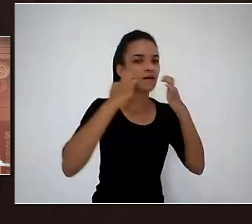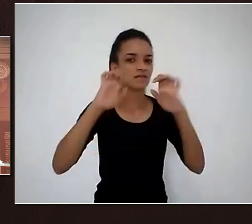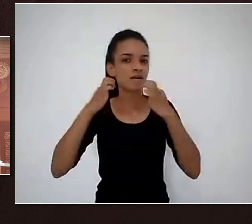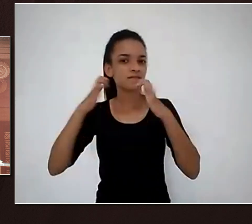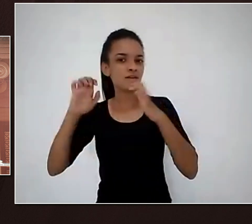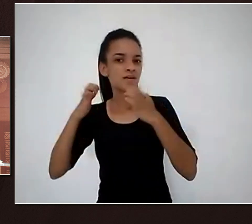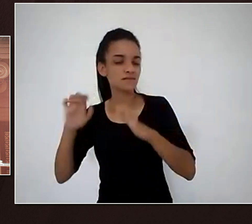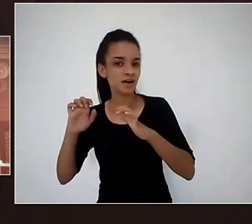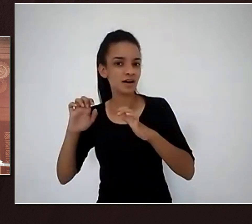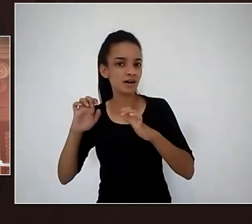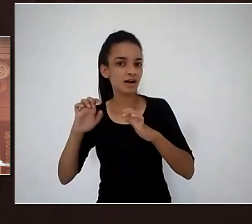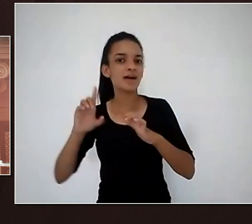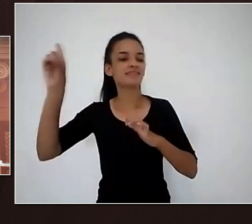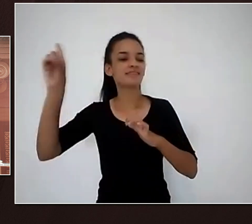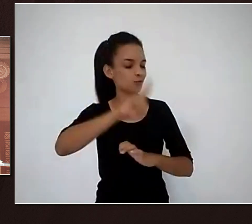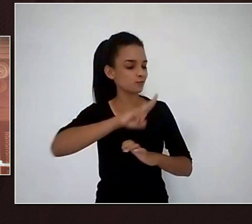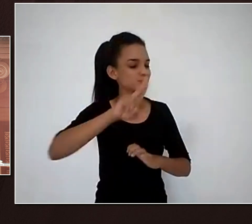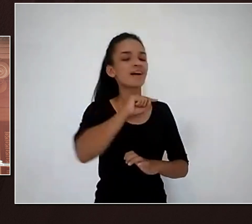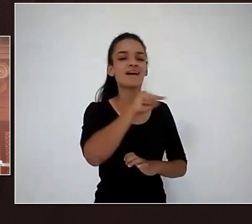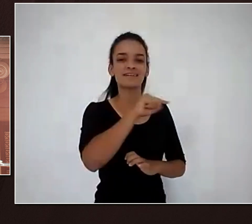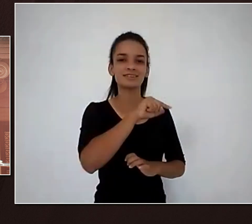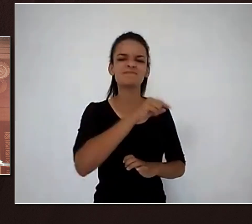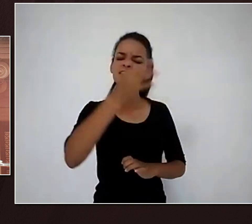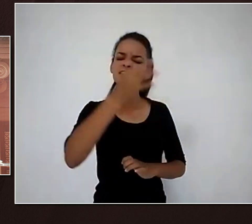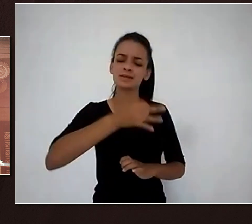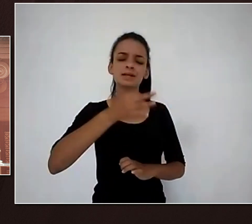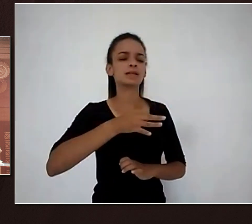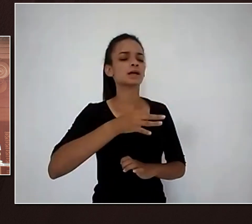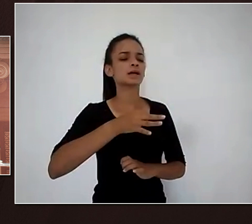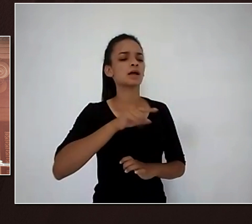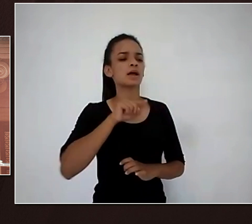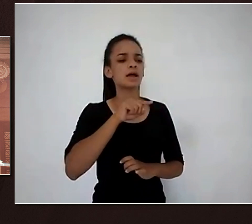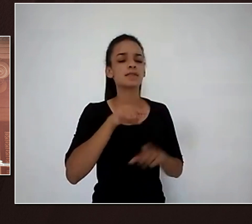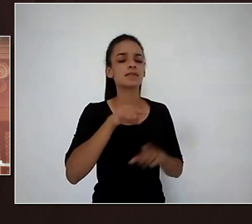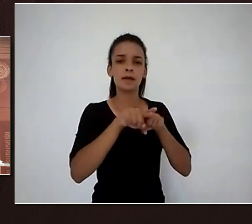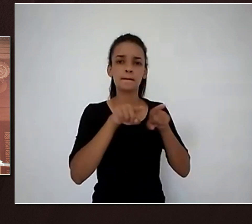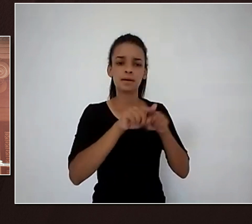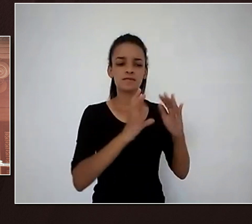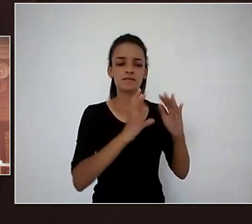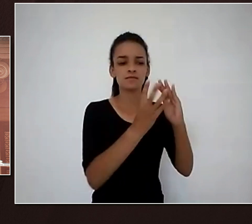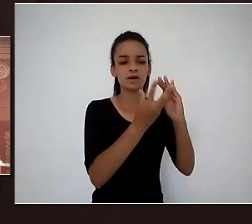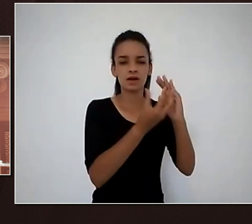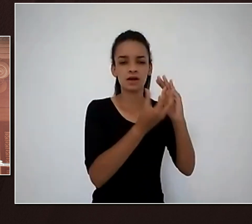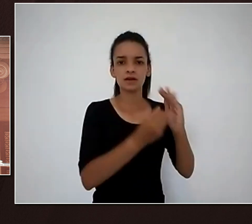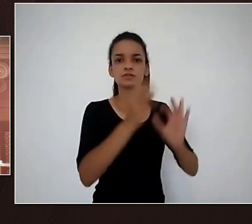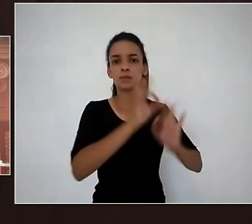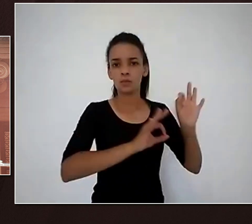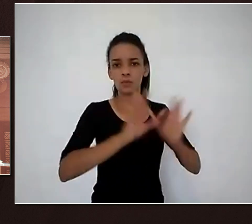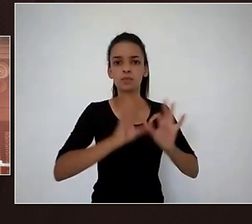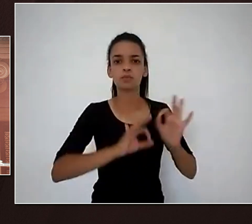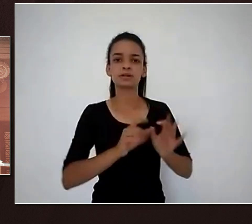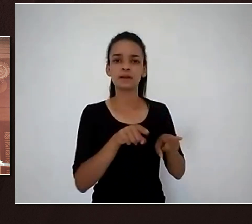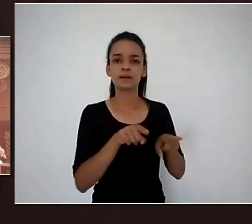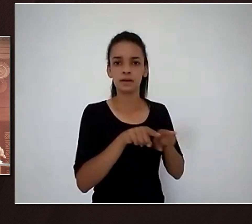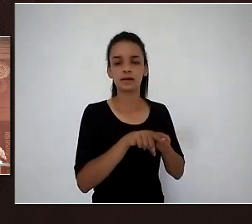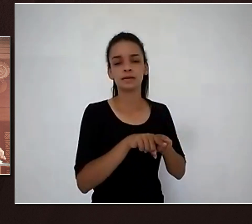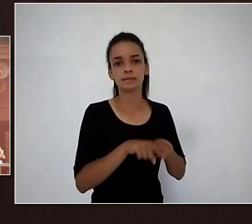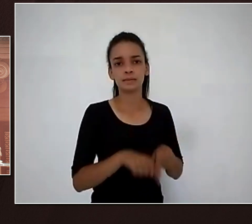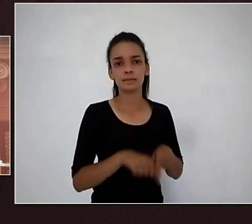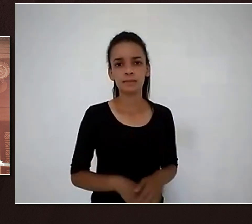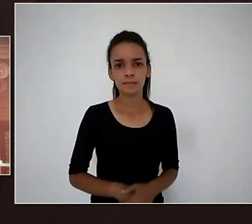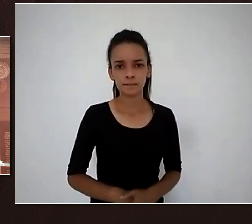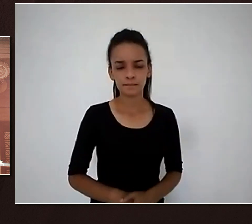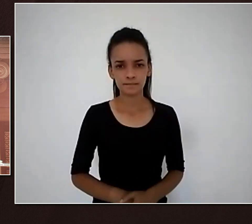serão cuidadas, né, na igreja. As igrejas representadas pelos sete candeeiros de ouro são